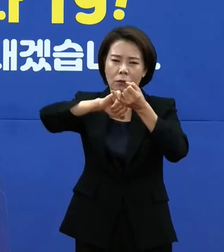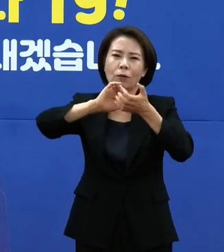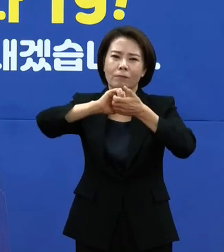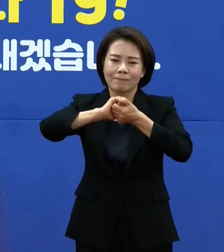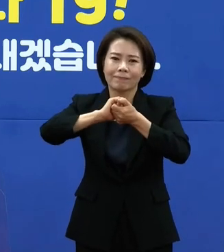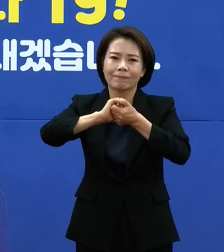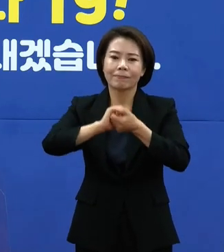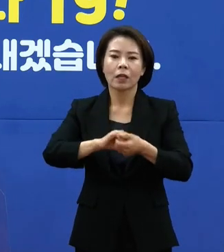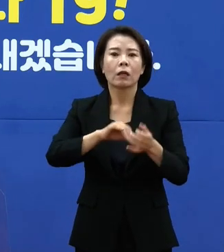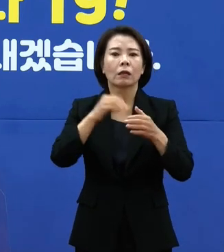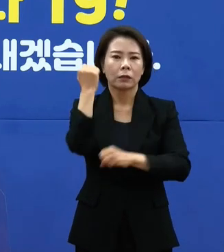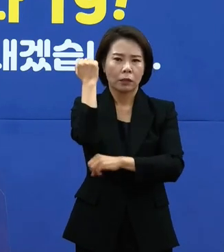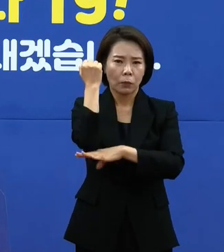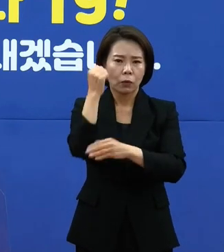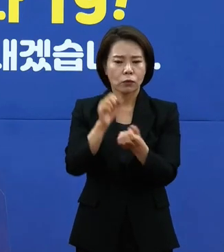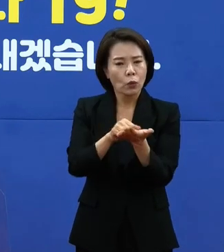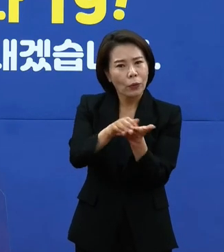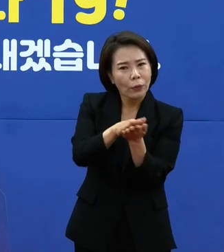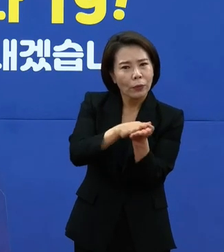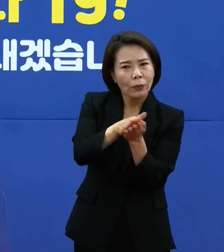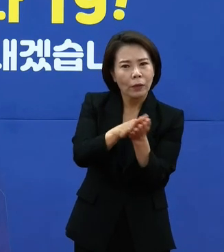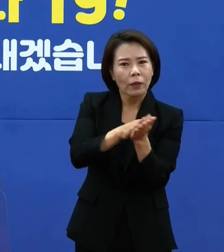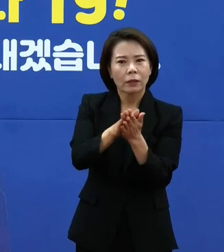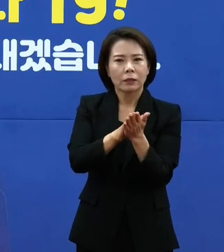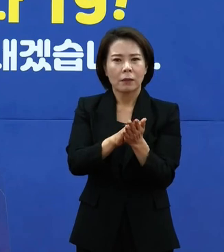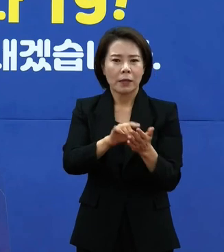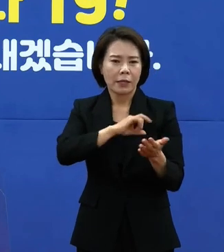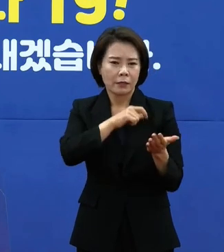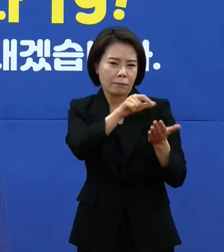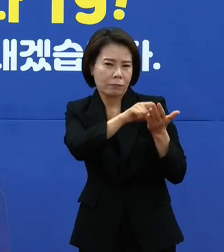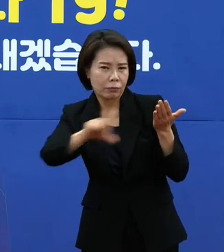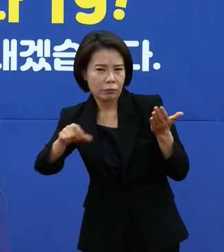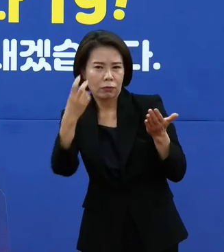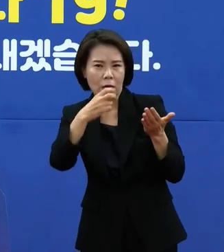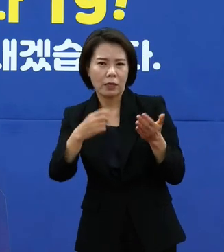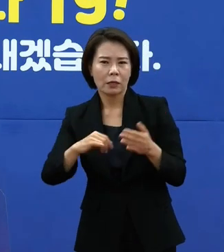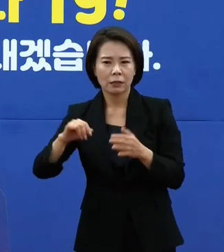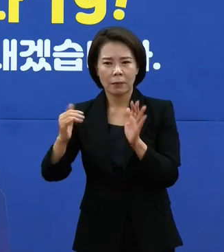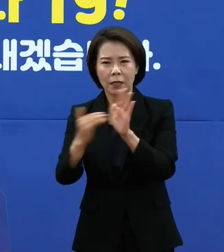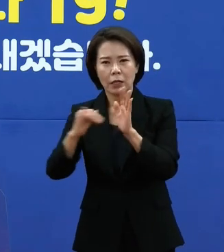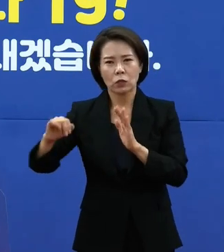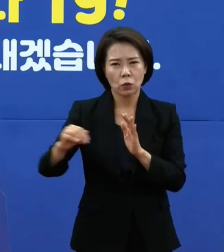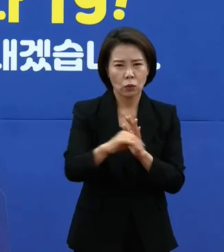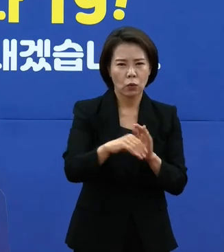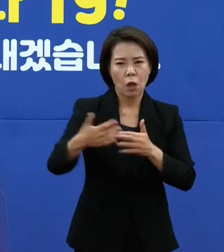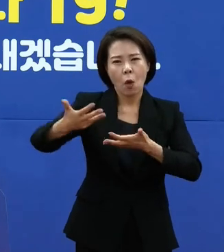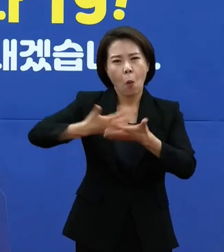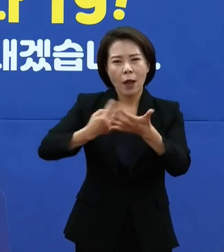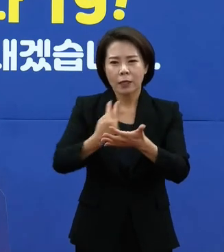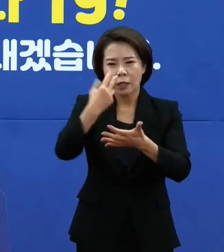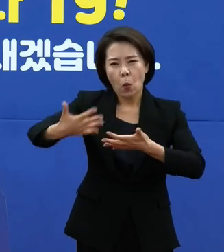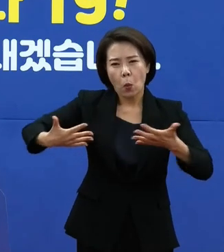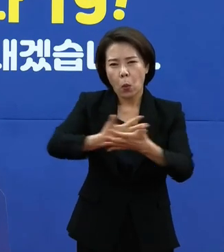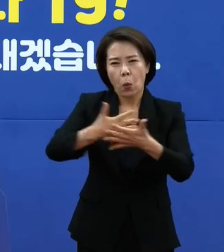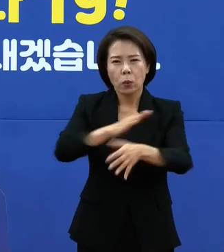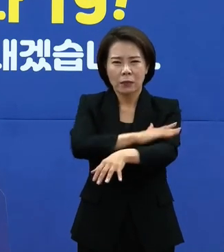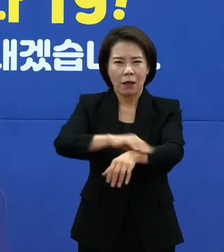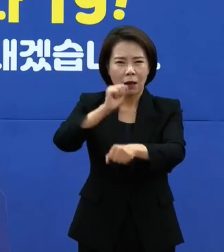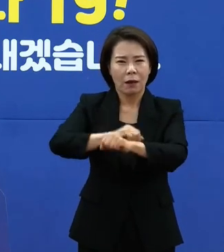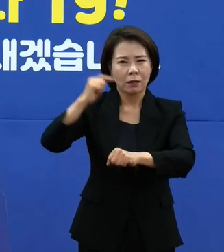그리고 기본적인 손 씻기, 출입기록 관리, 소독, 환기 등 그야말로 기본 방역 수칙을